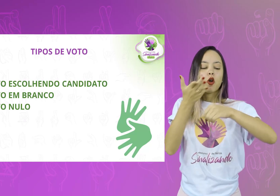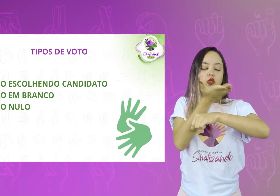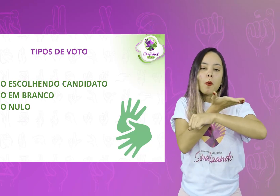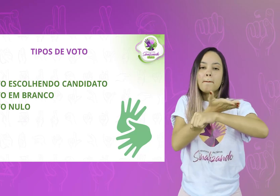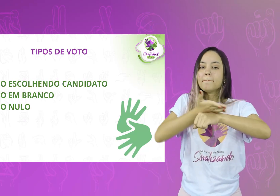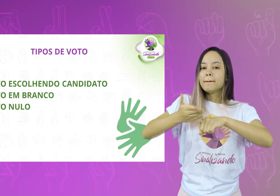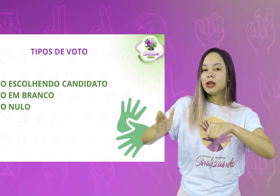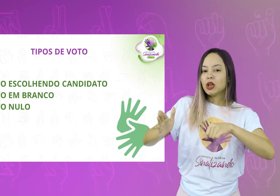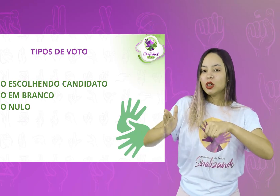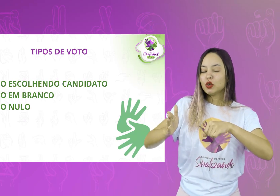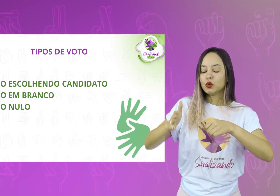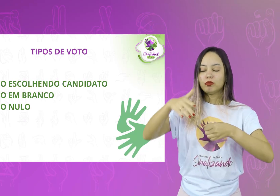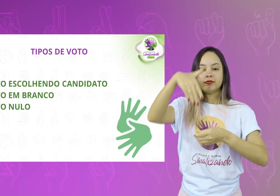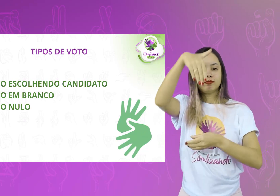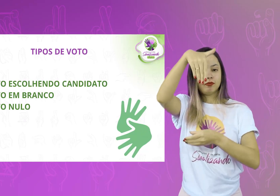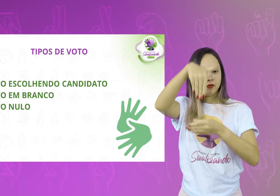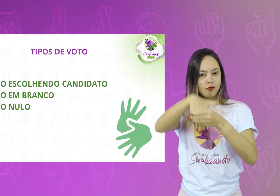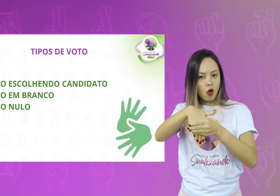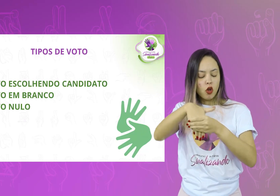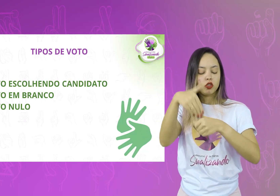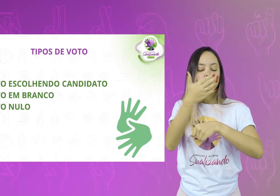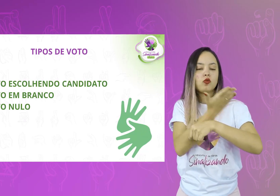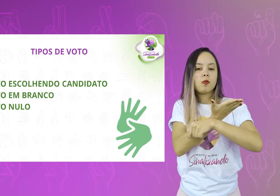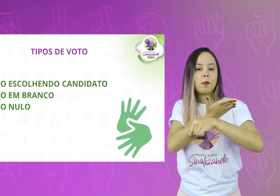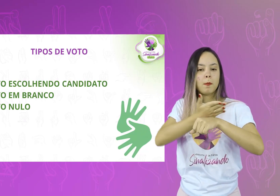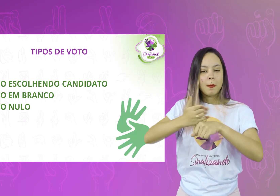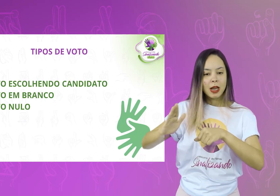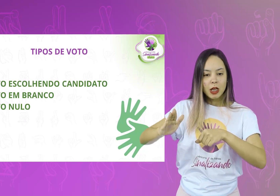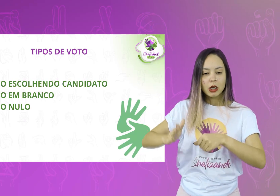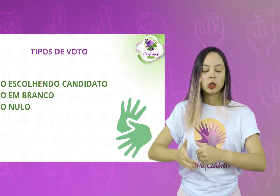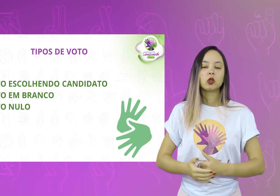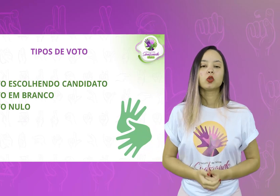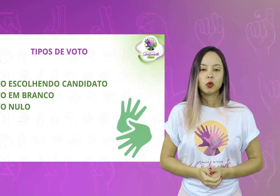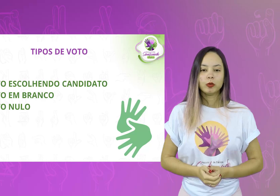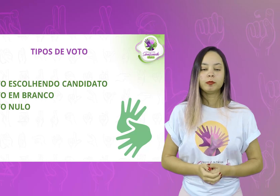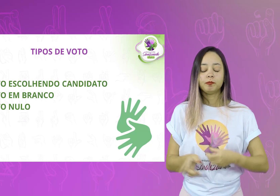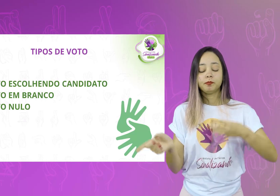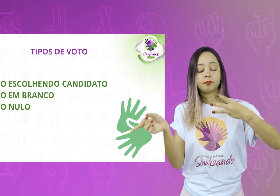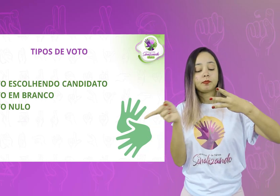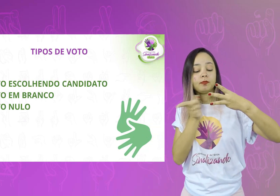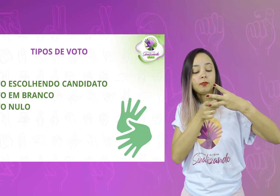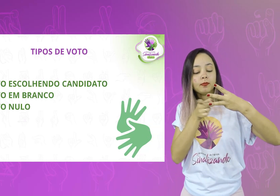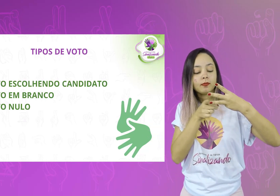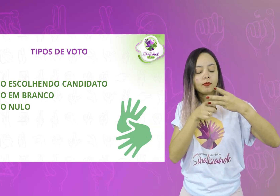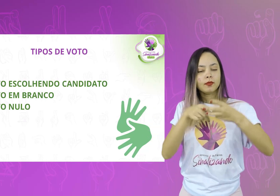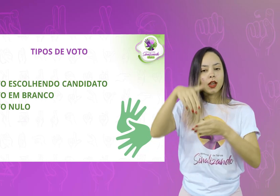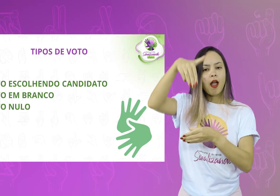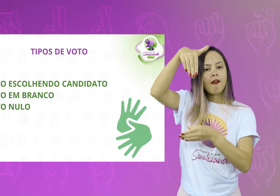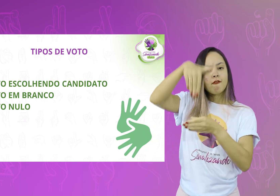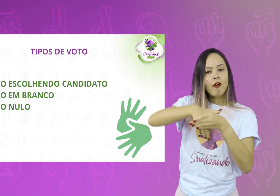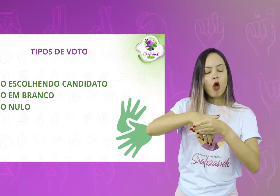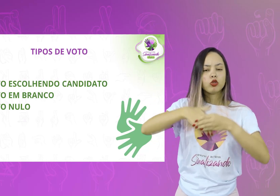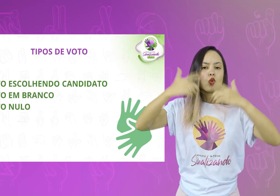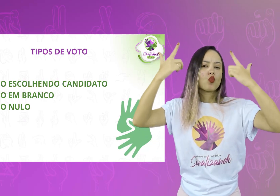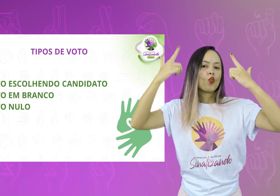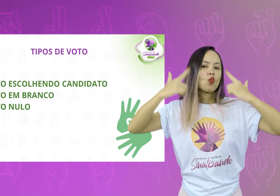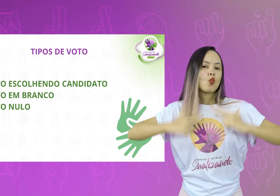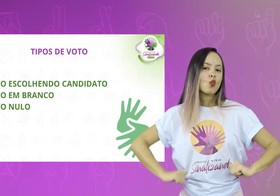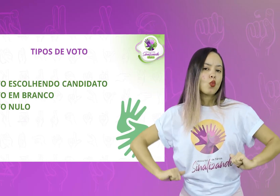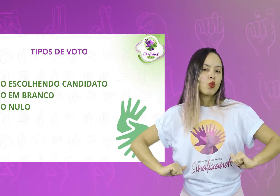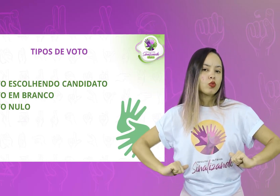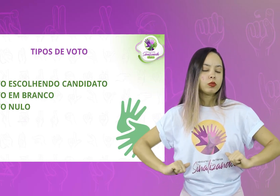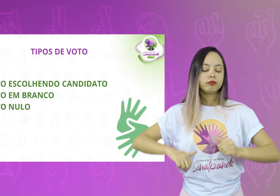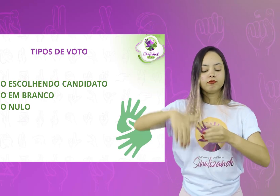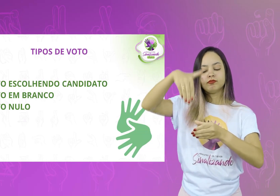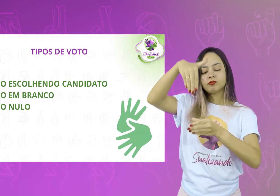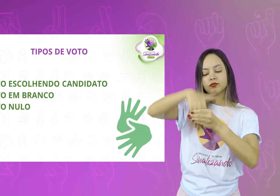O segundo é o voto em branco. Ó, voto branco. O terceiro,